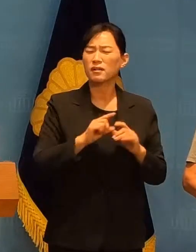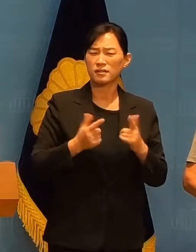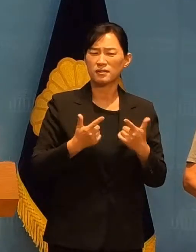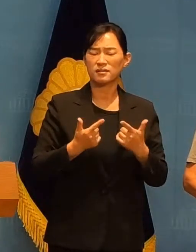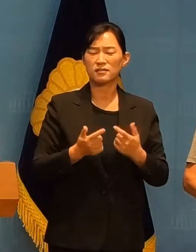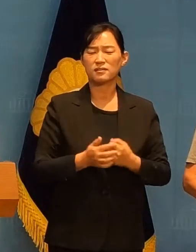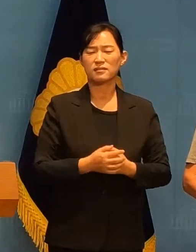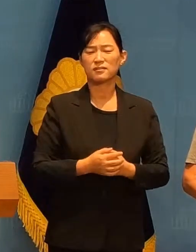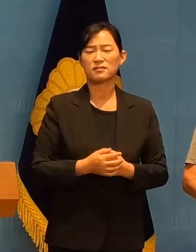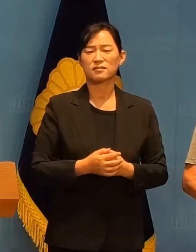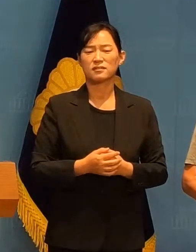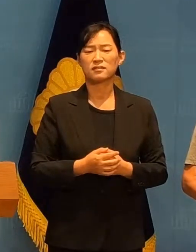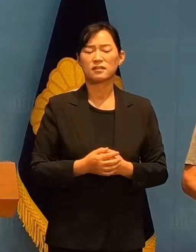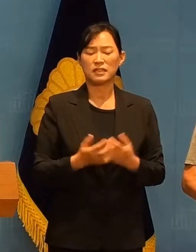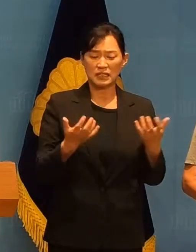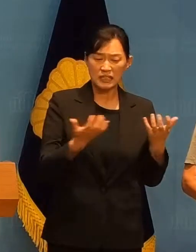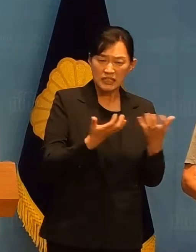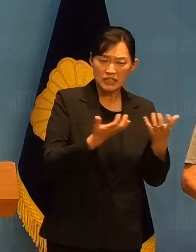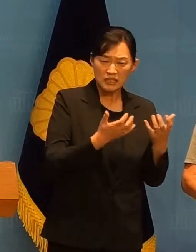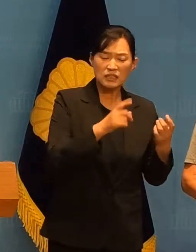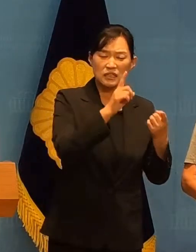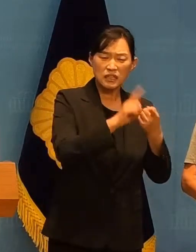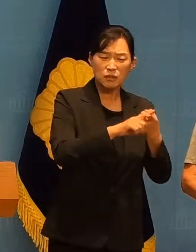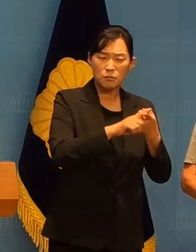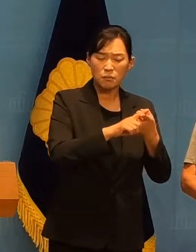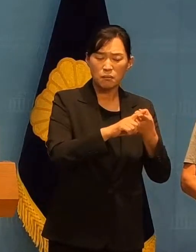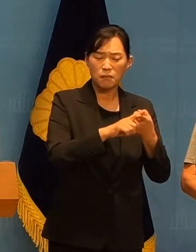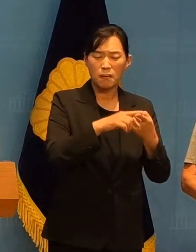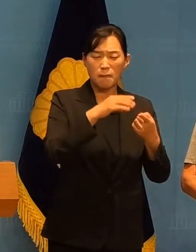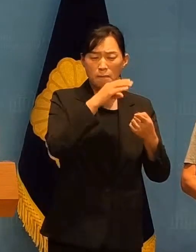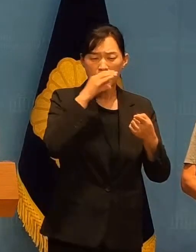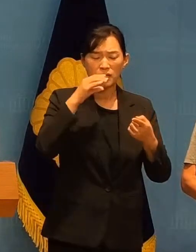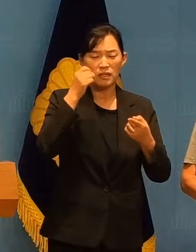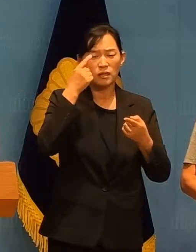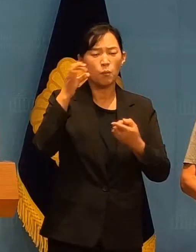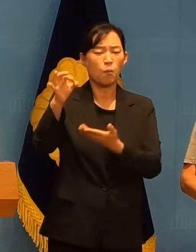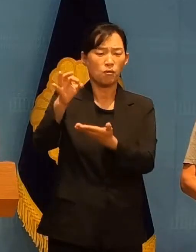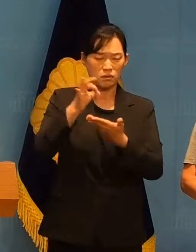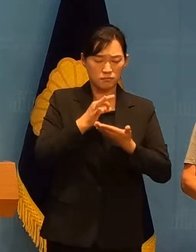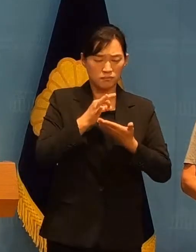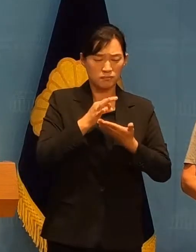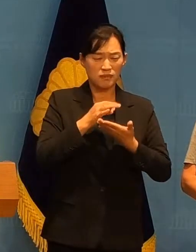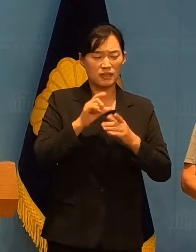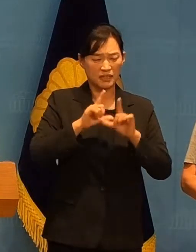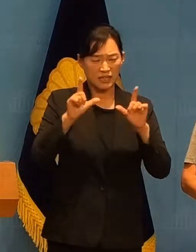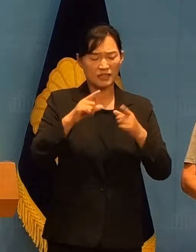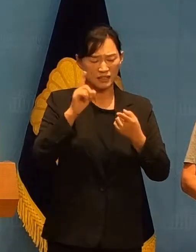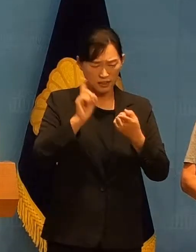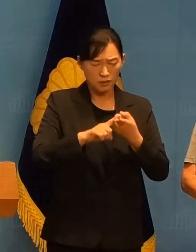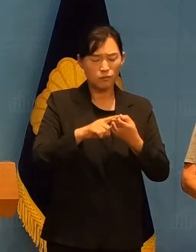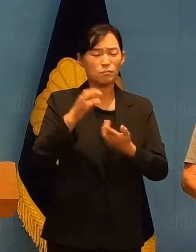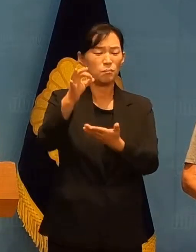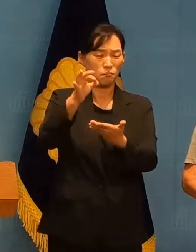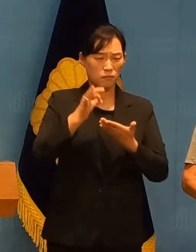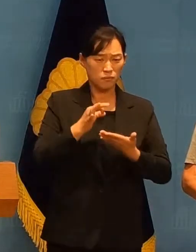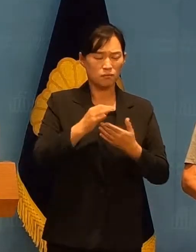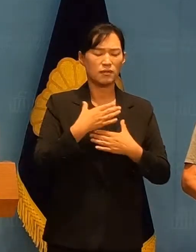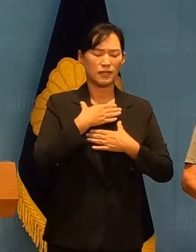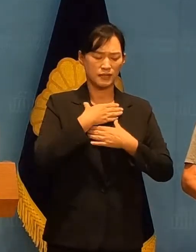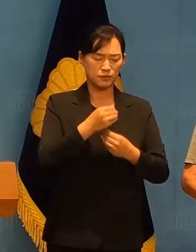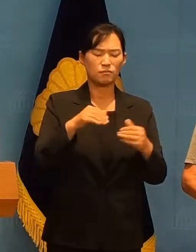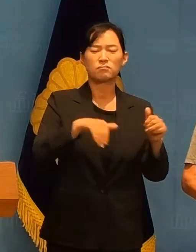아닙니다. 일한 만큼 정당한 임금을 제때 지급받고